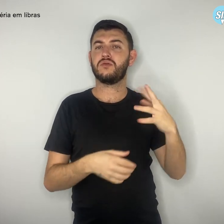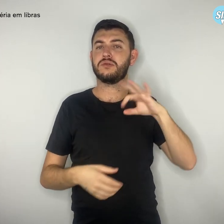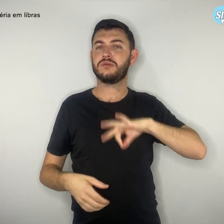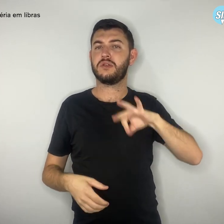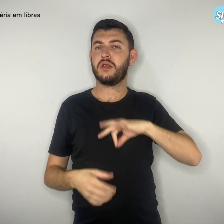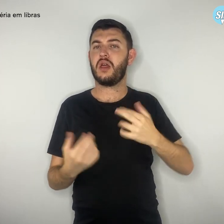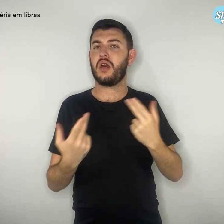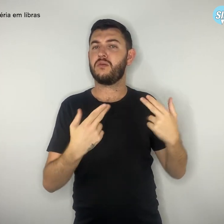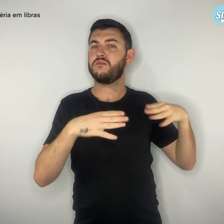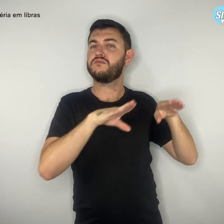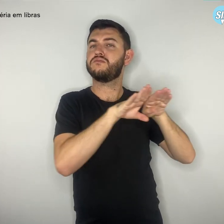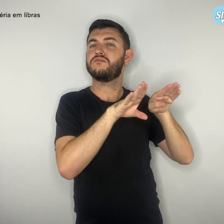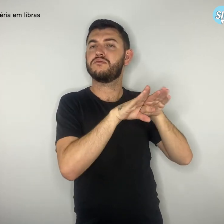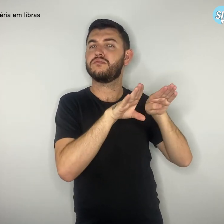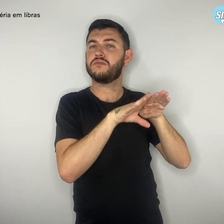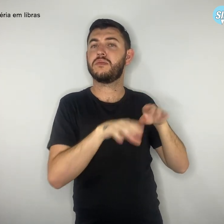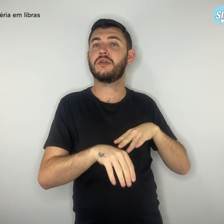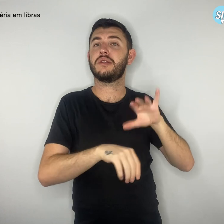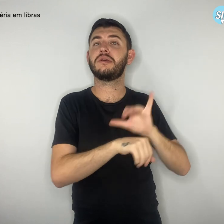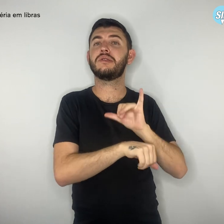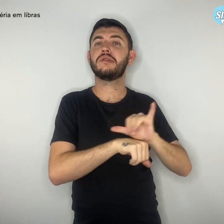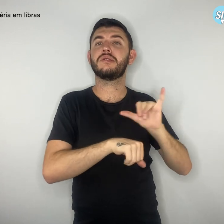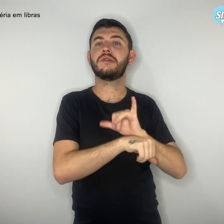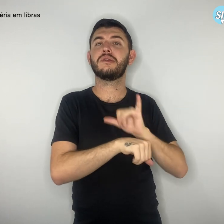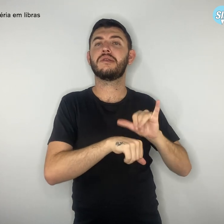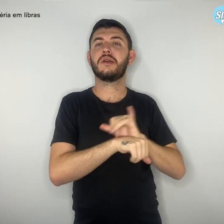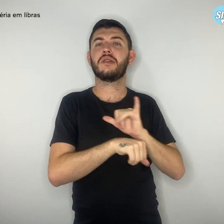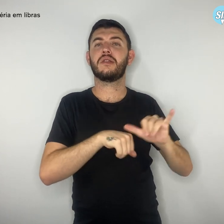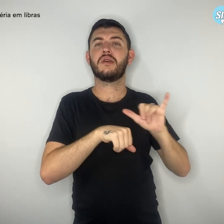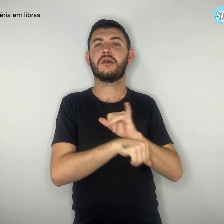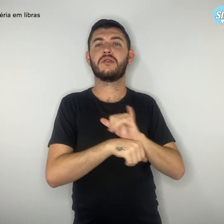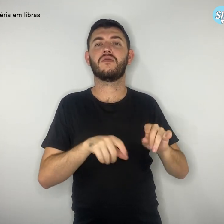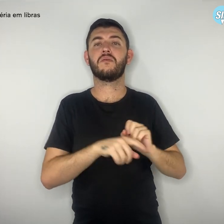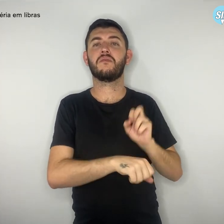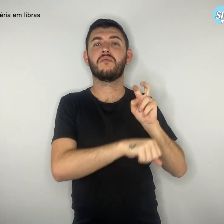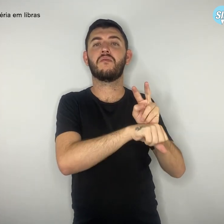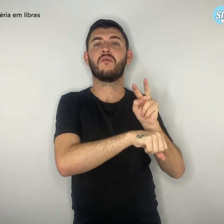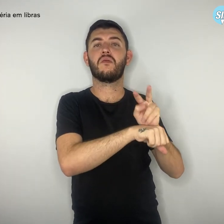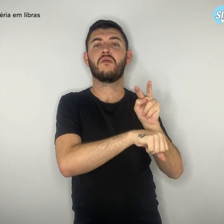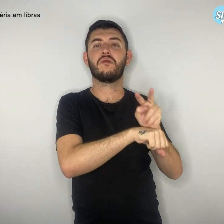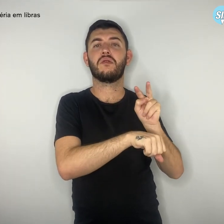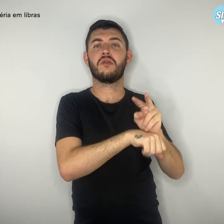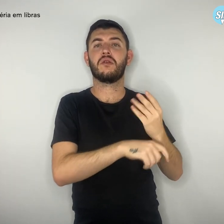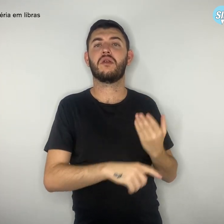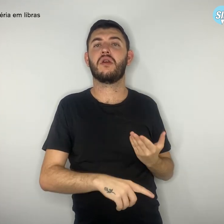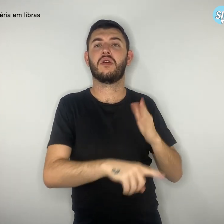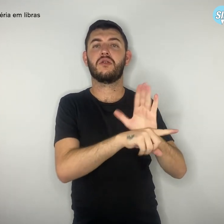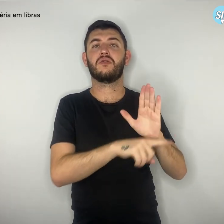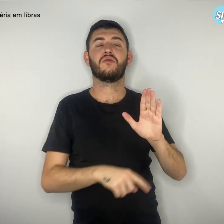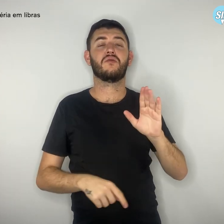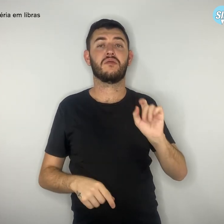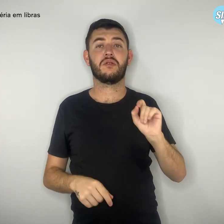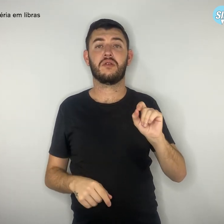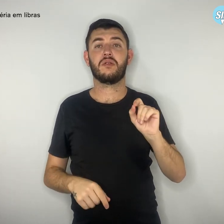e de igualdade salarial, bem como mecanismos para fornecer proteções